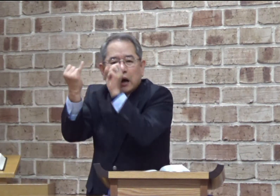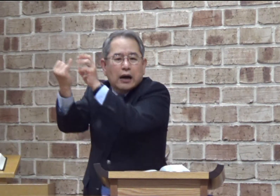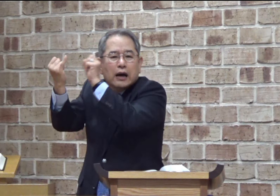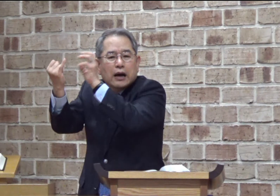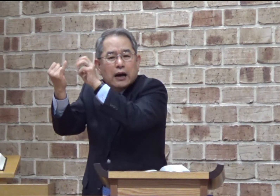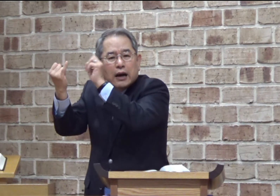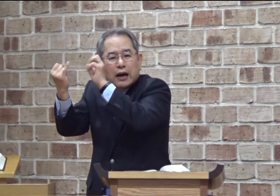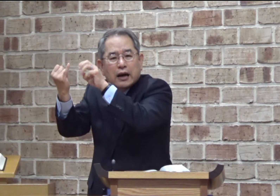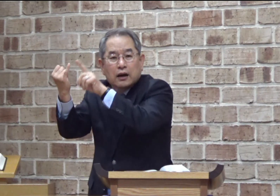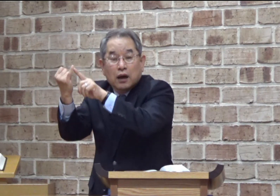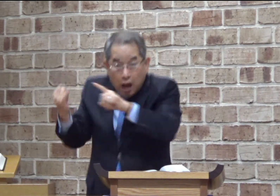이야기했습니다.